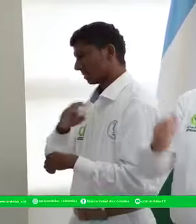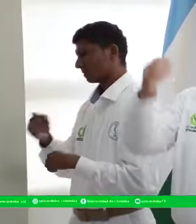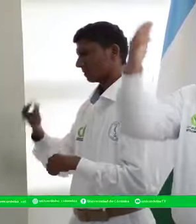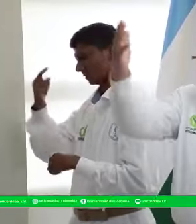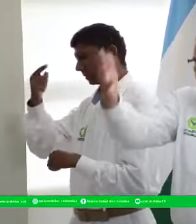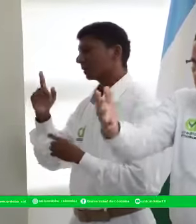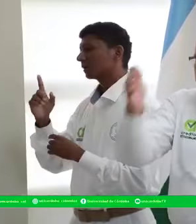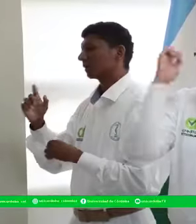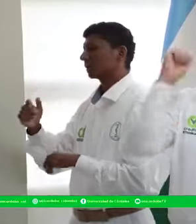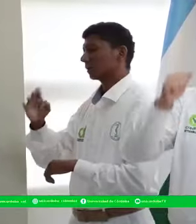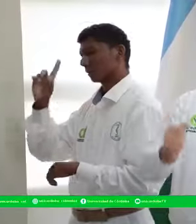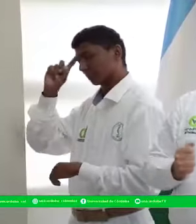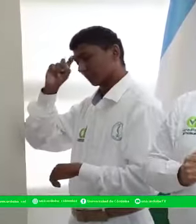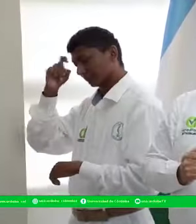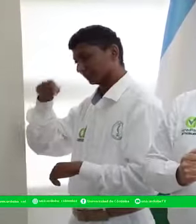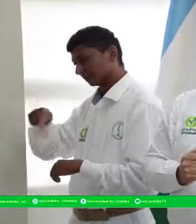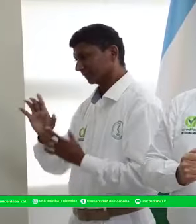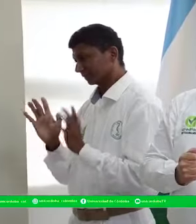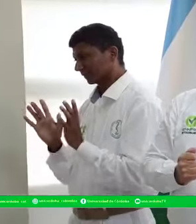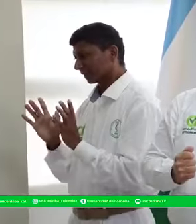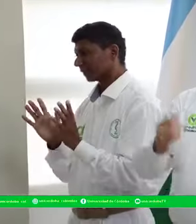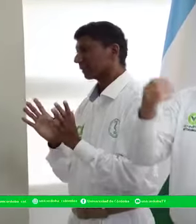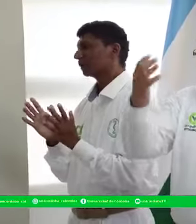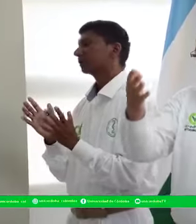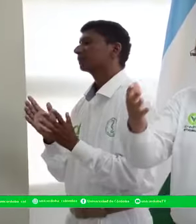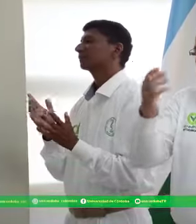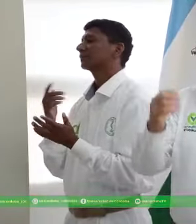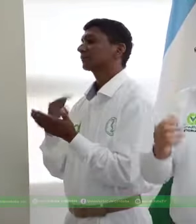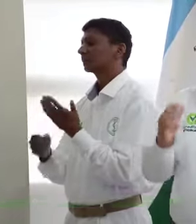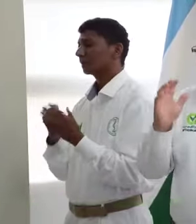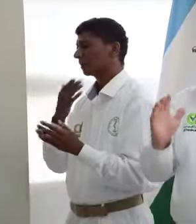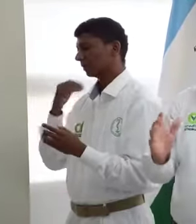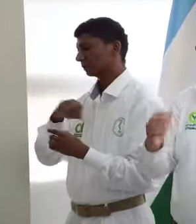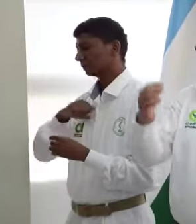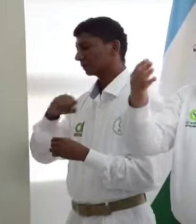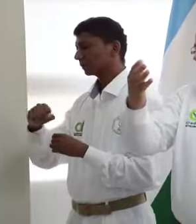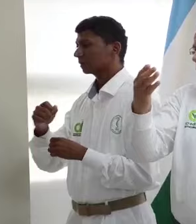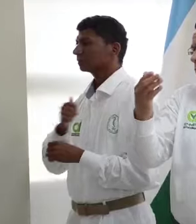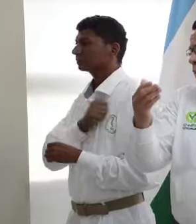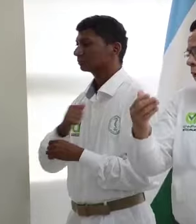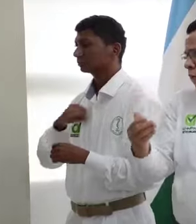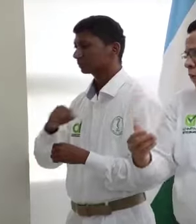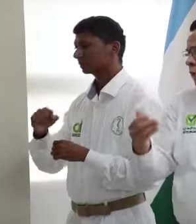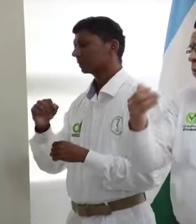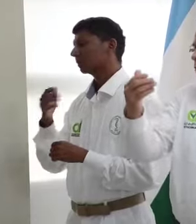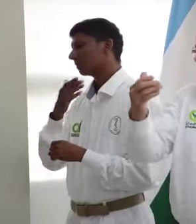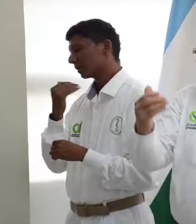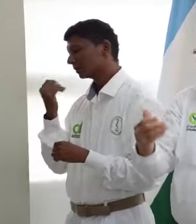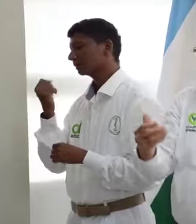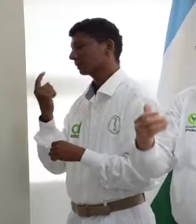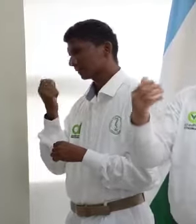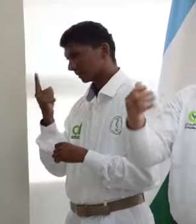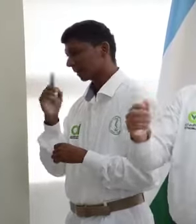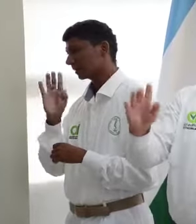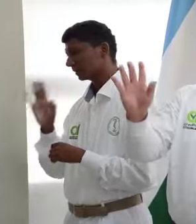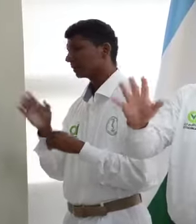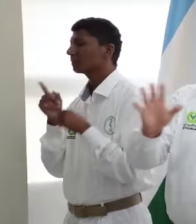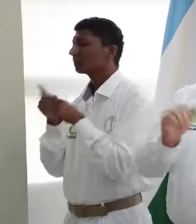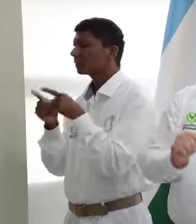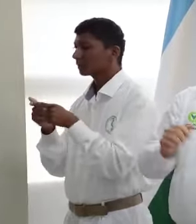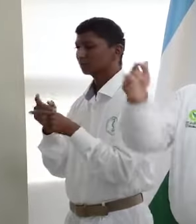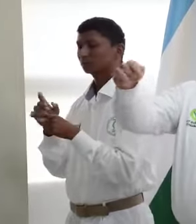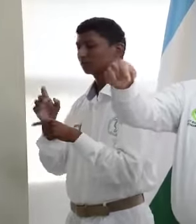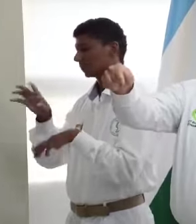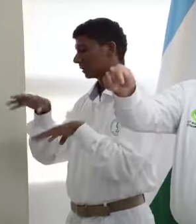del municipio, como responsable del orden público del municipio, que la autonomía universitaria la entendemos en esos términos y en consecuencia